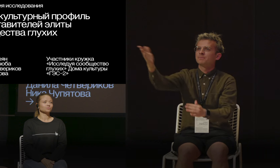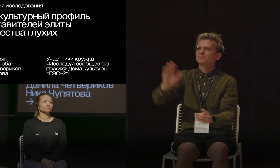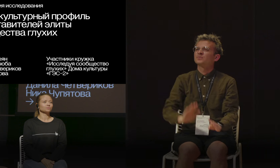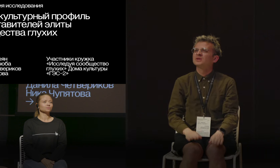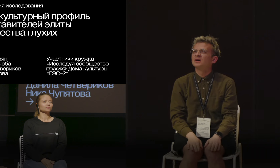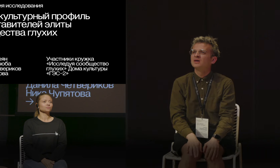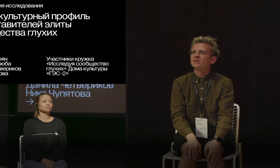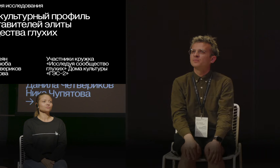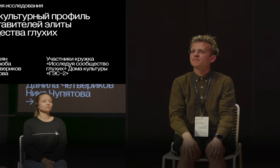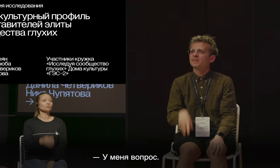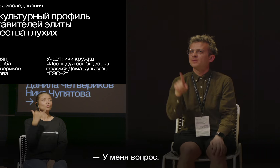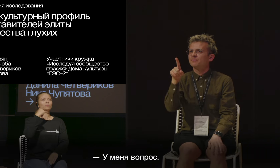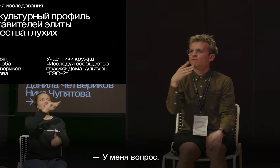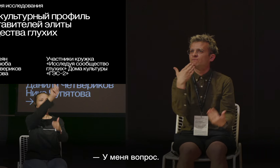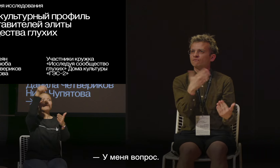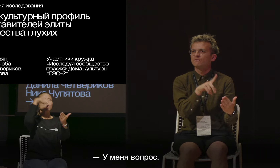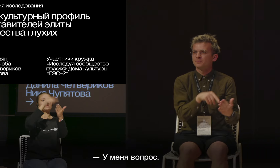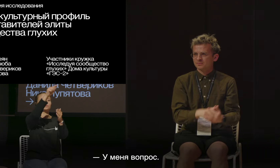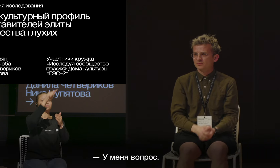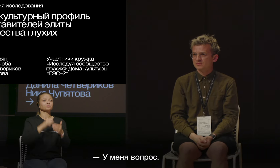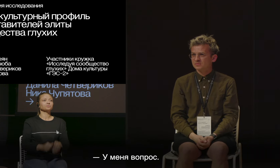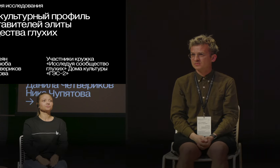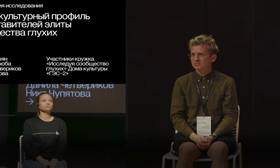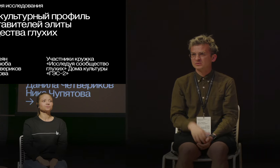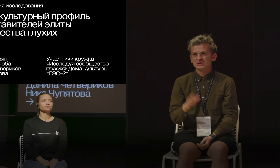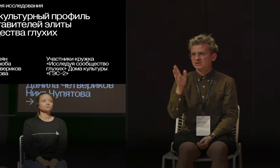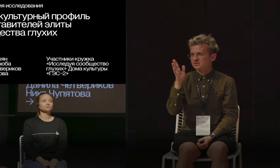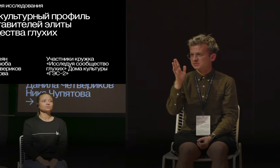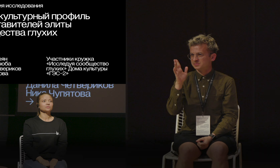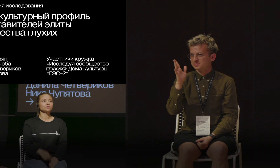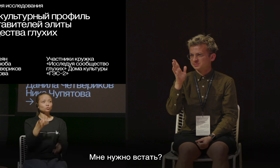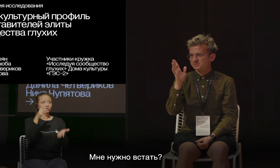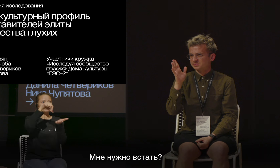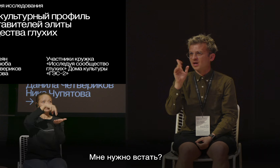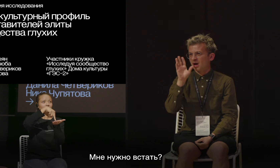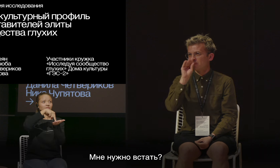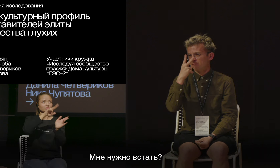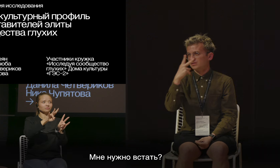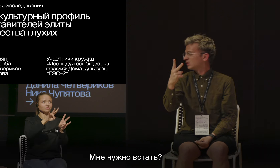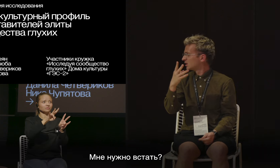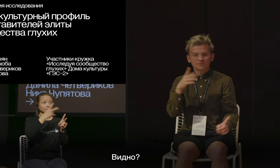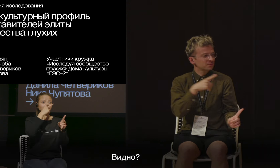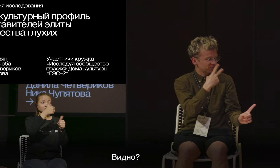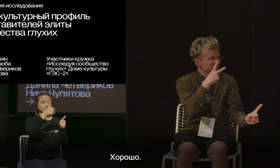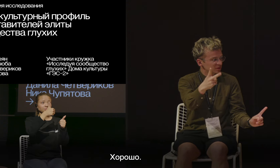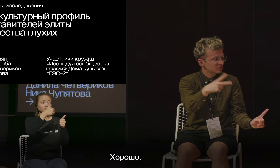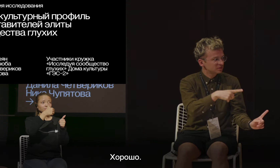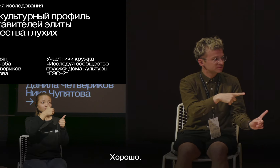Таня, у меня вопрос. Мне нужно встать? Видно, хорошо. У меня